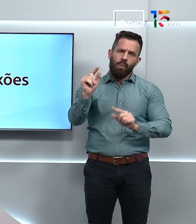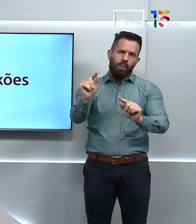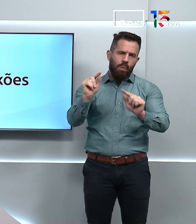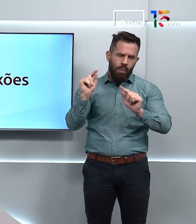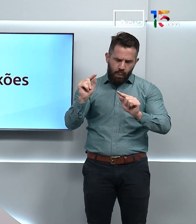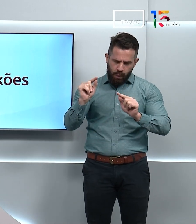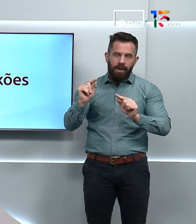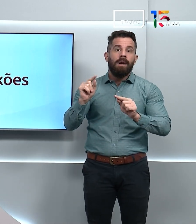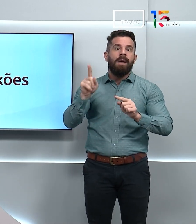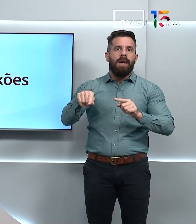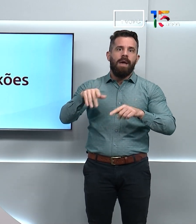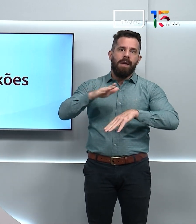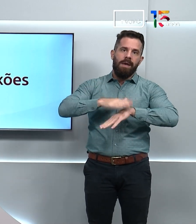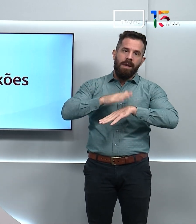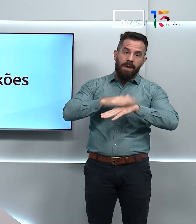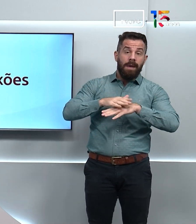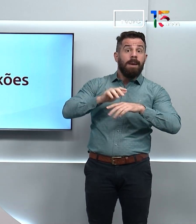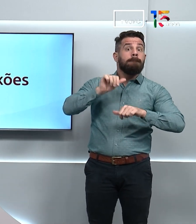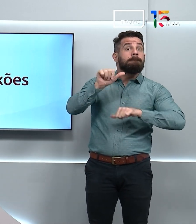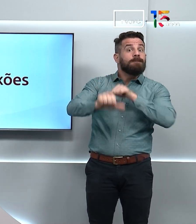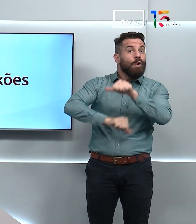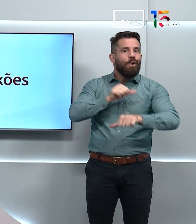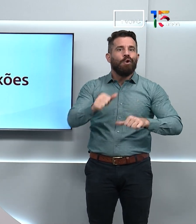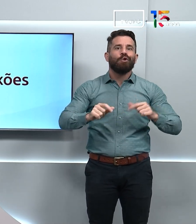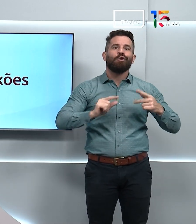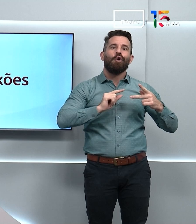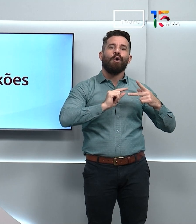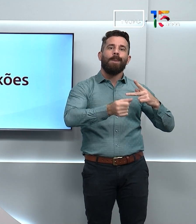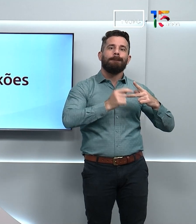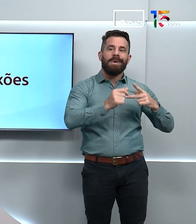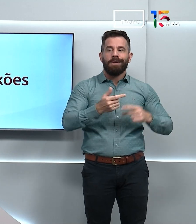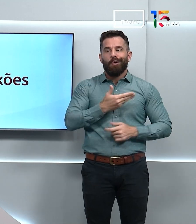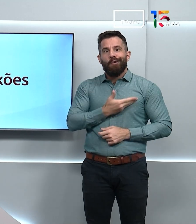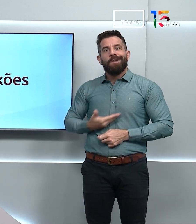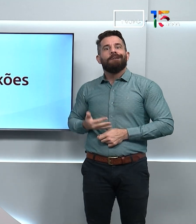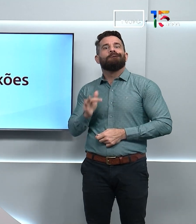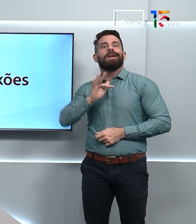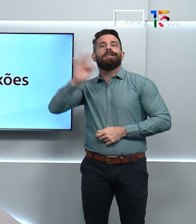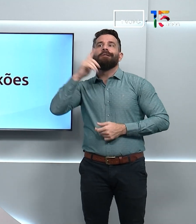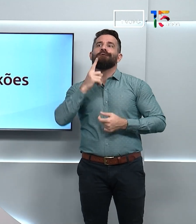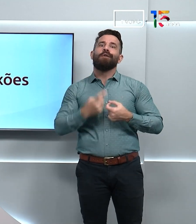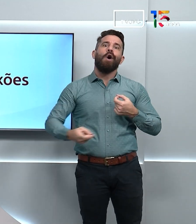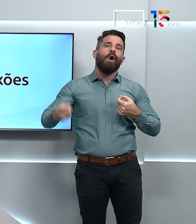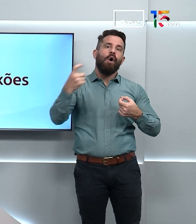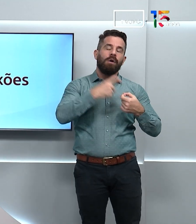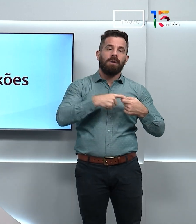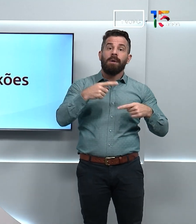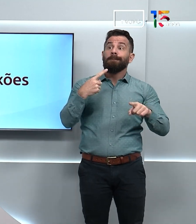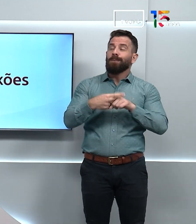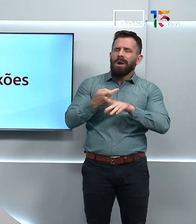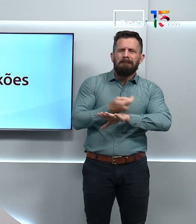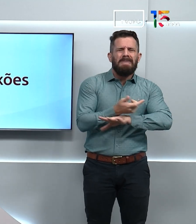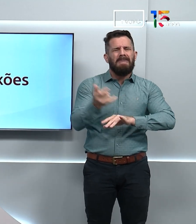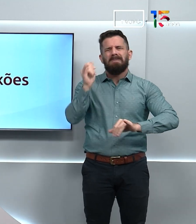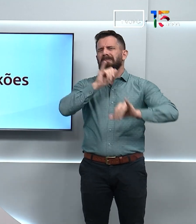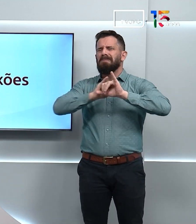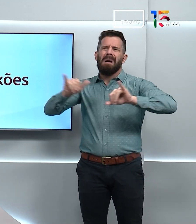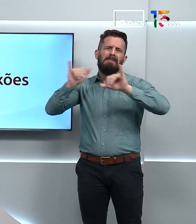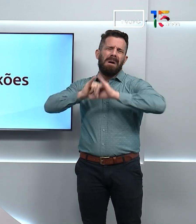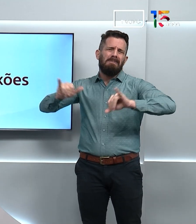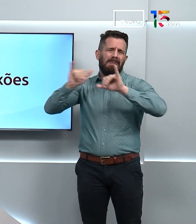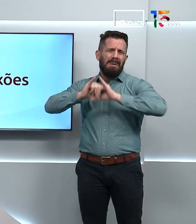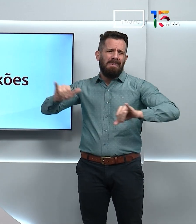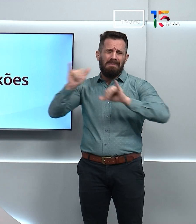são as mudanças no Pix. O governo federal decidiu voltar atrás depois de uma onda de desinformação a respeito